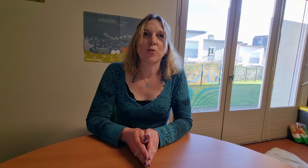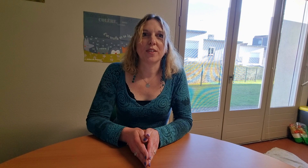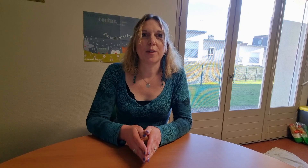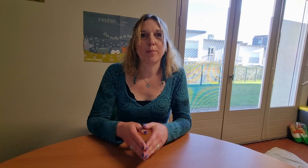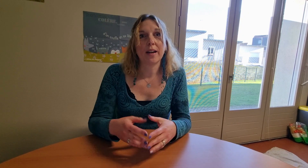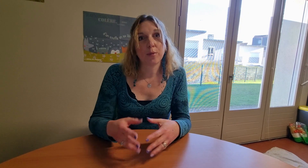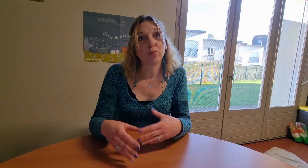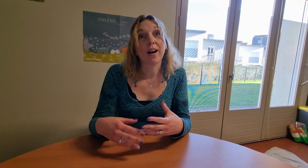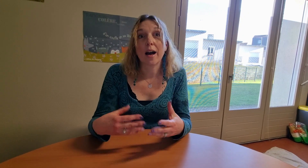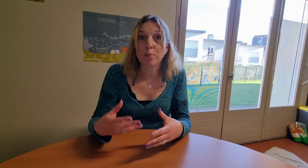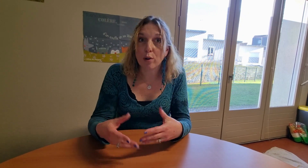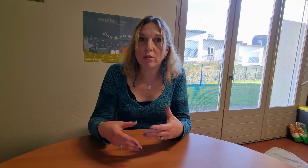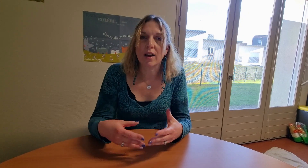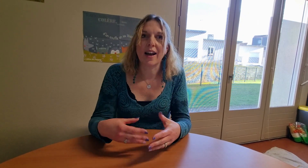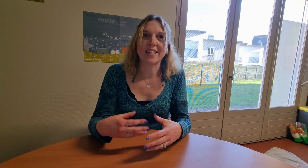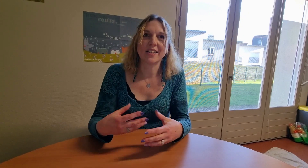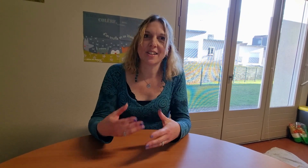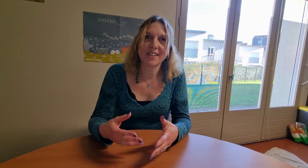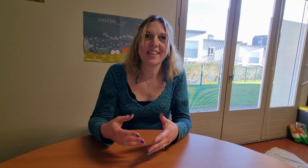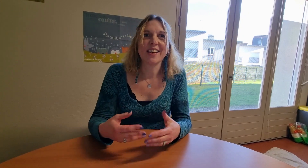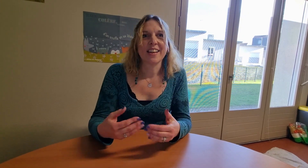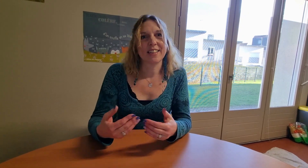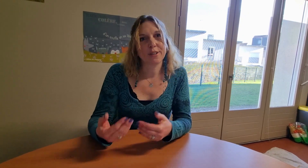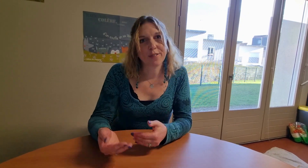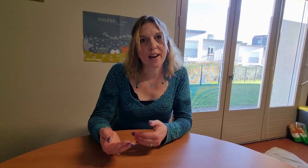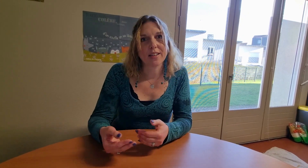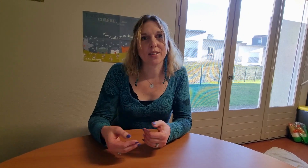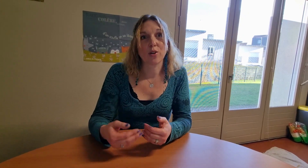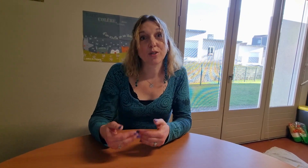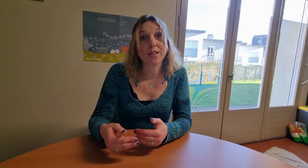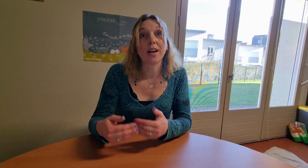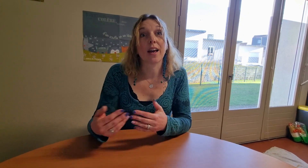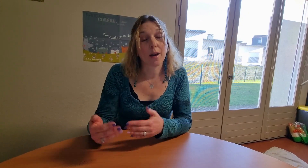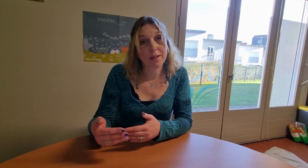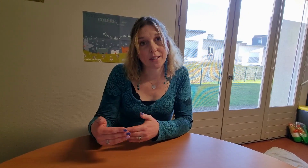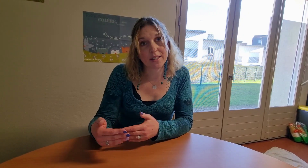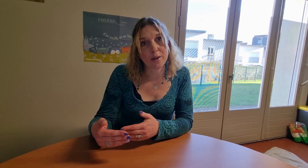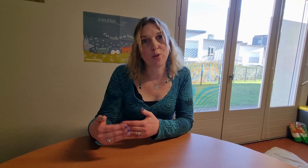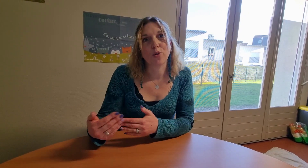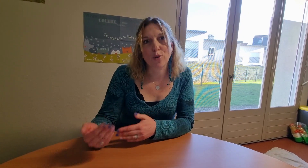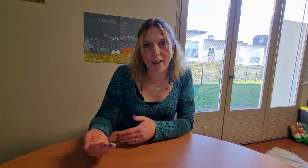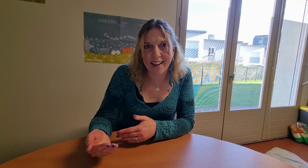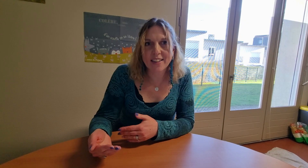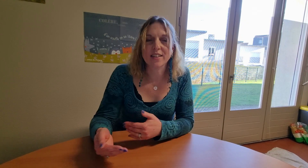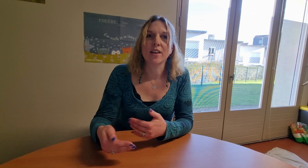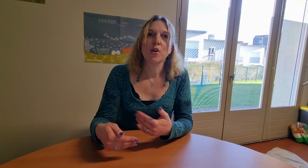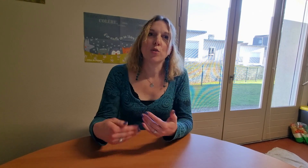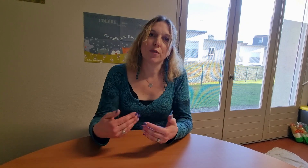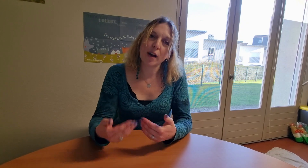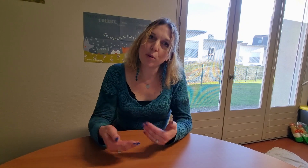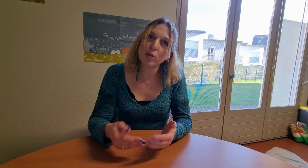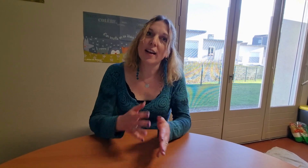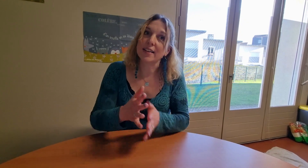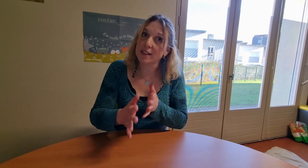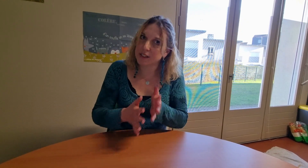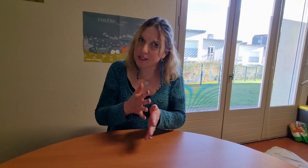n'est pas là pour apprendre à signer des phrases entières grammaticalement correctes. On va apprendre à